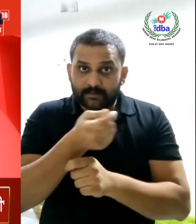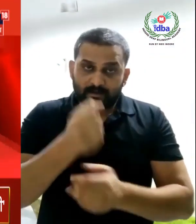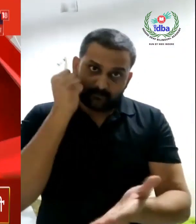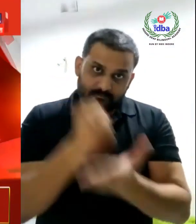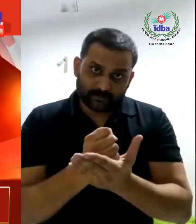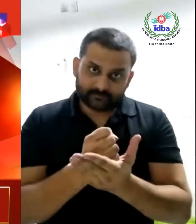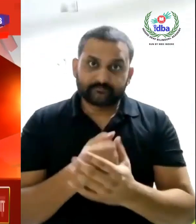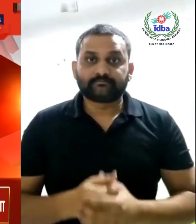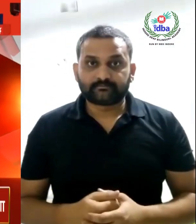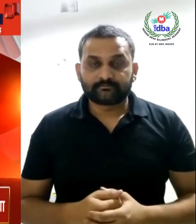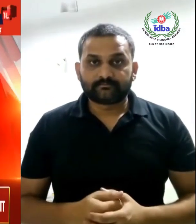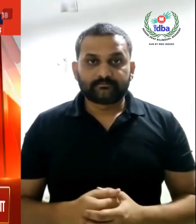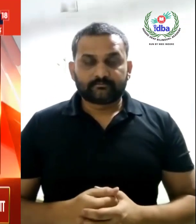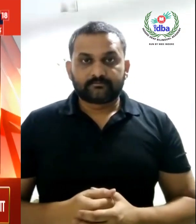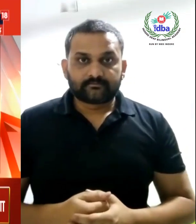होगा।